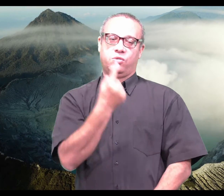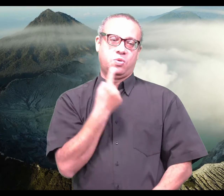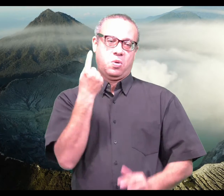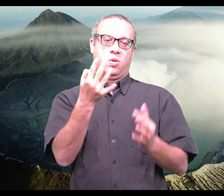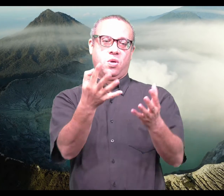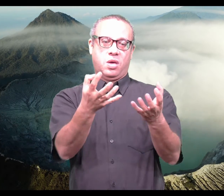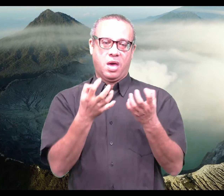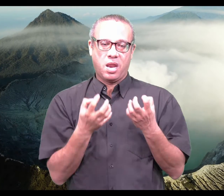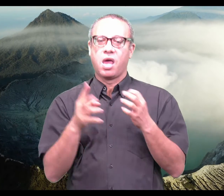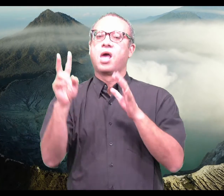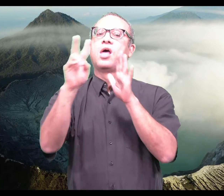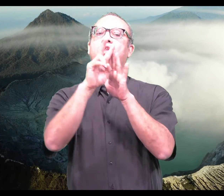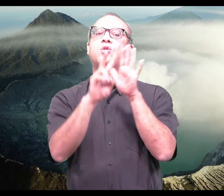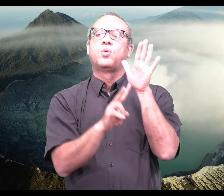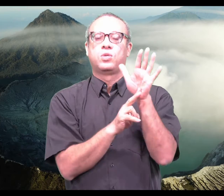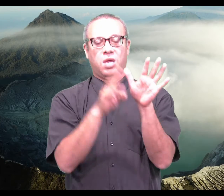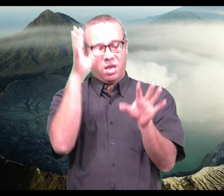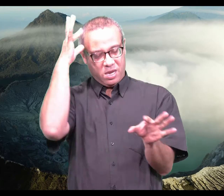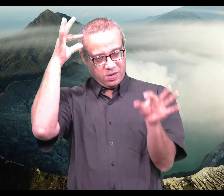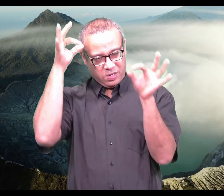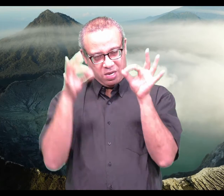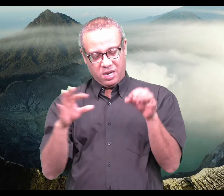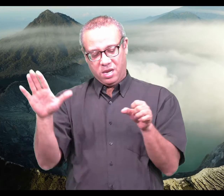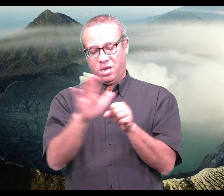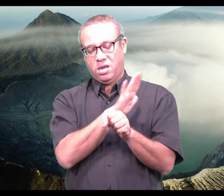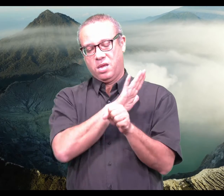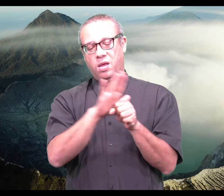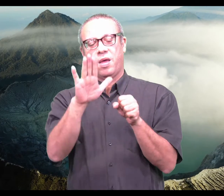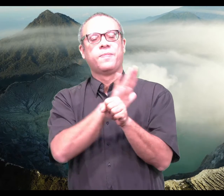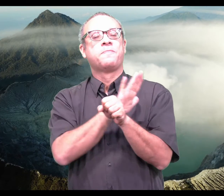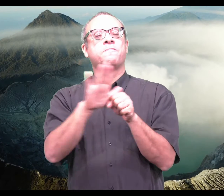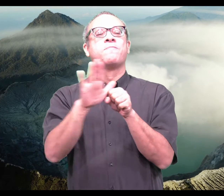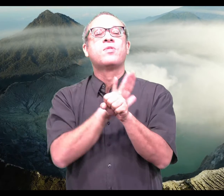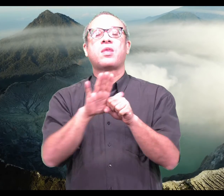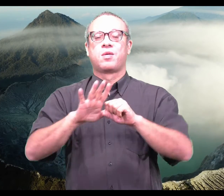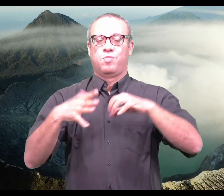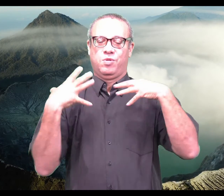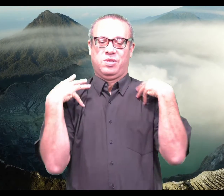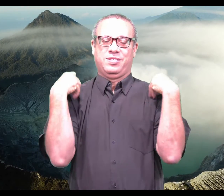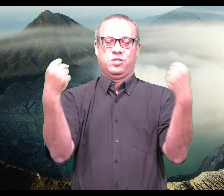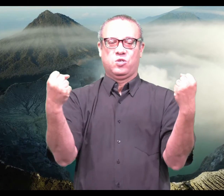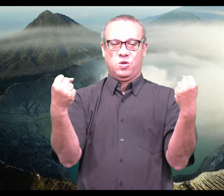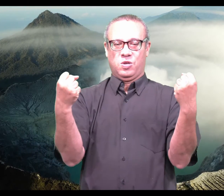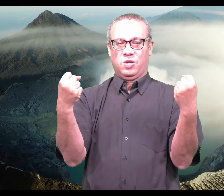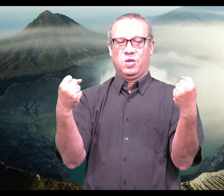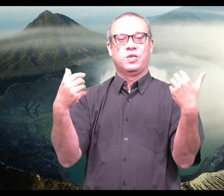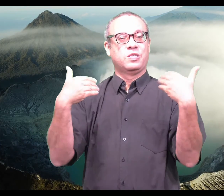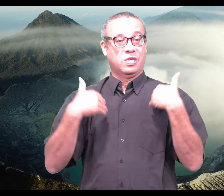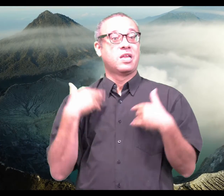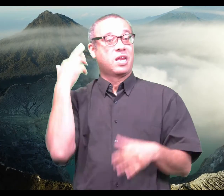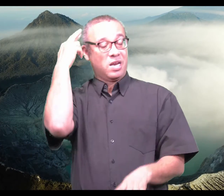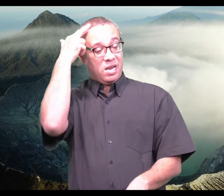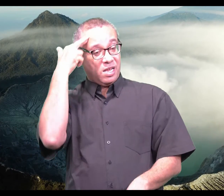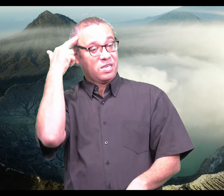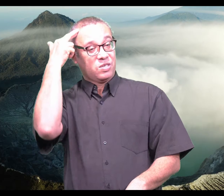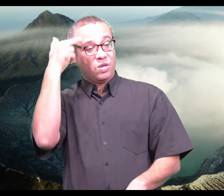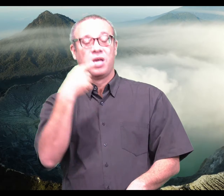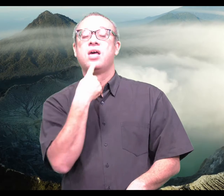quererlo. Tu voluntad y decisión son suficientes para que la sanación ocurra. Y tenía razón. Dice